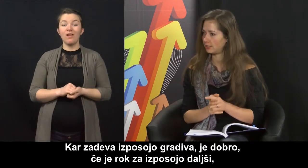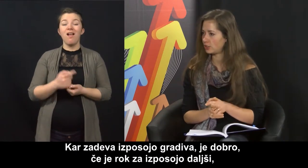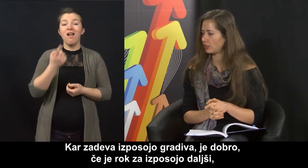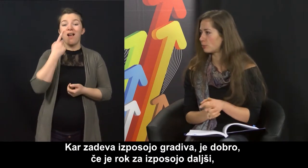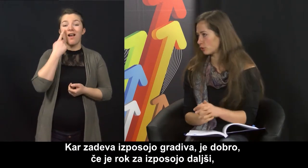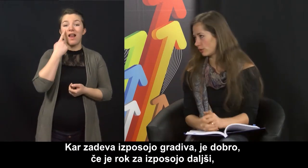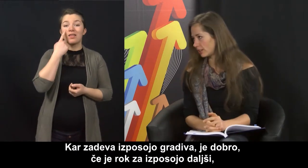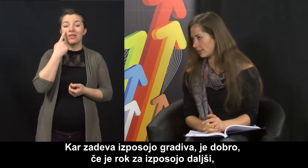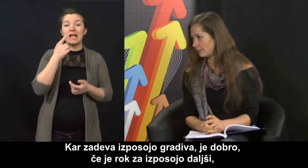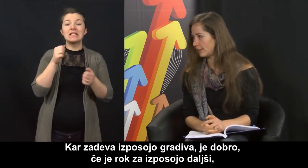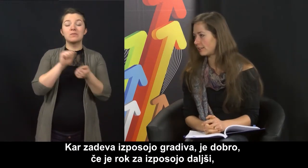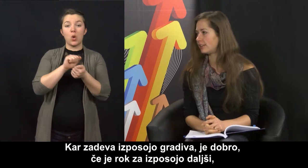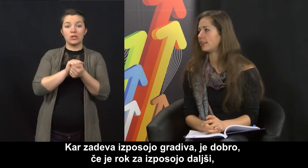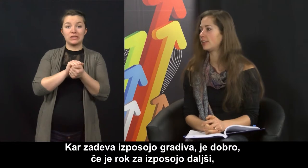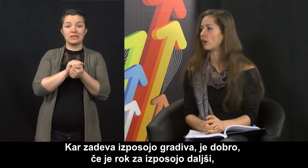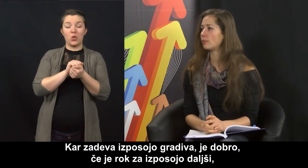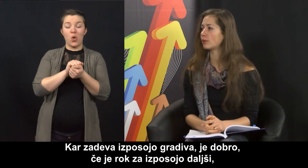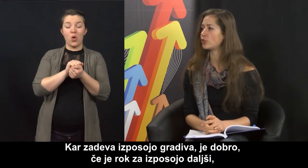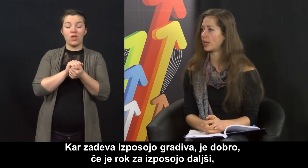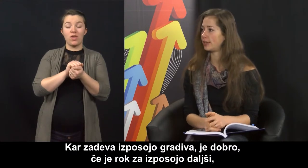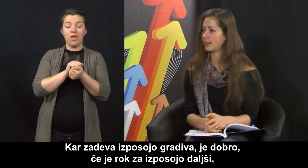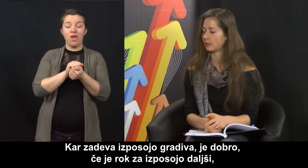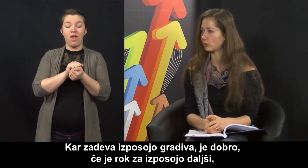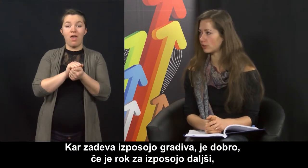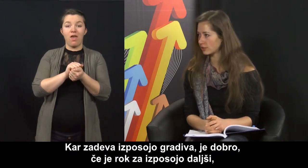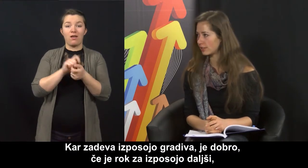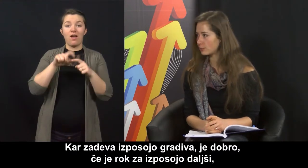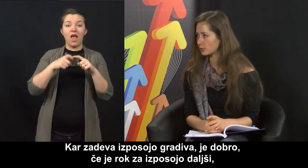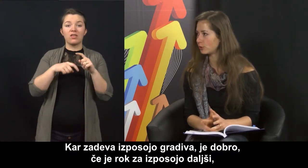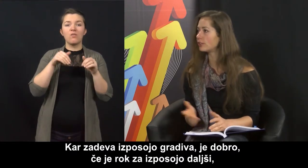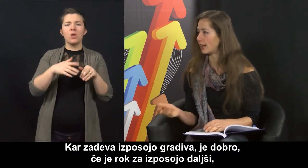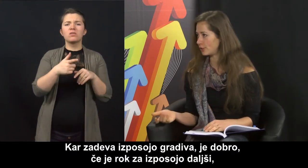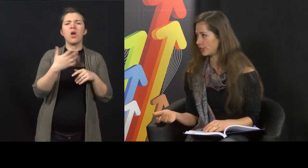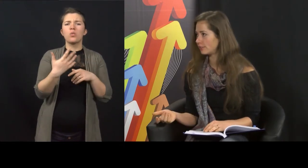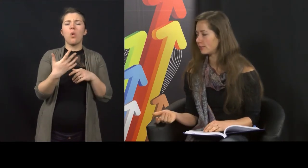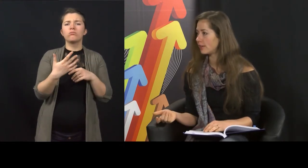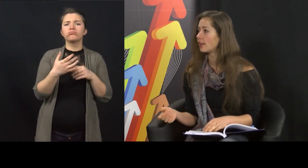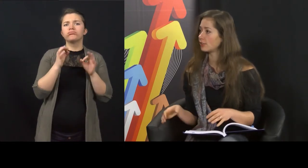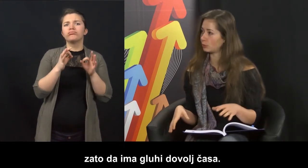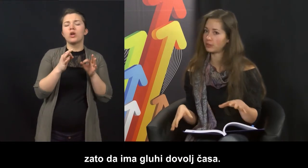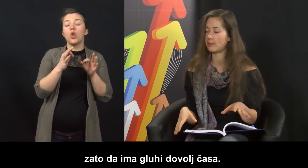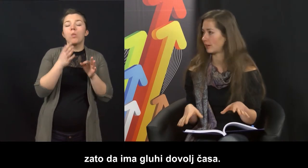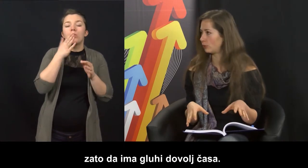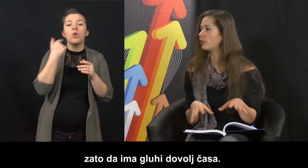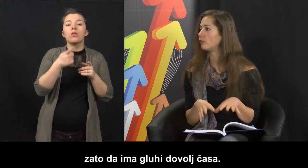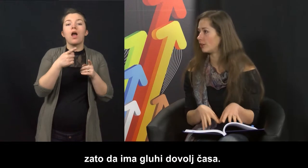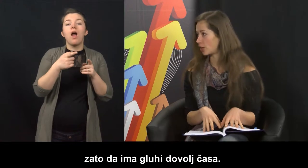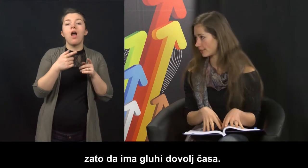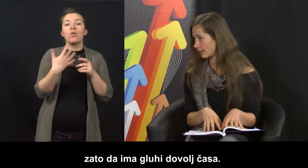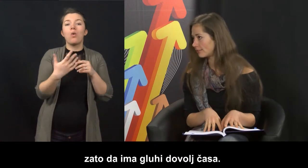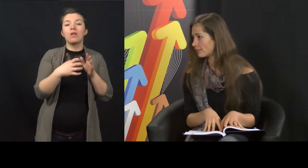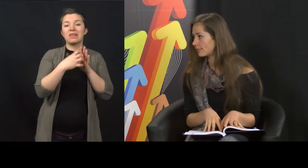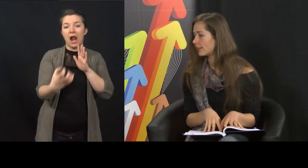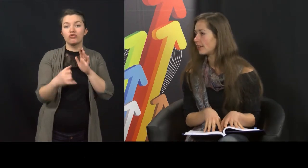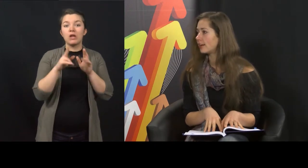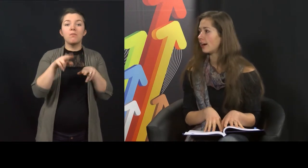Kar se tiče izposoje gradiva, je dobro, če je rok za izposojo daljši, zato da ima gluhi dovolj